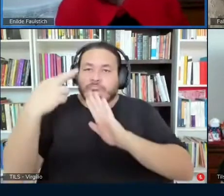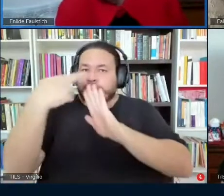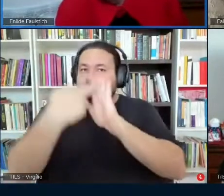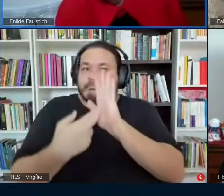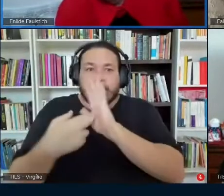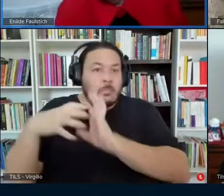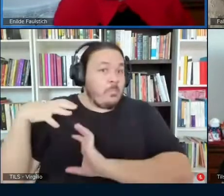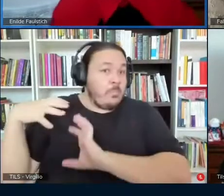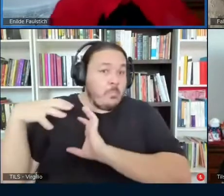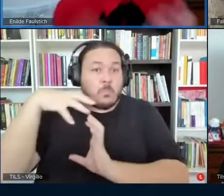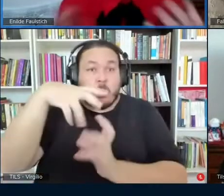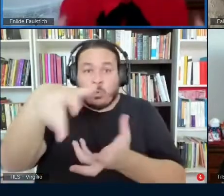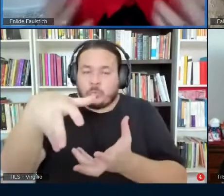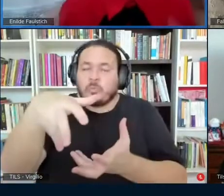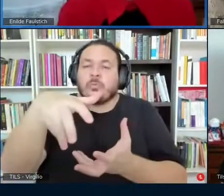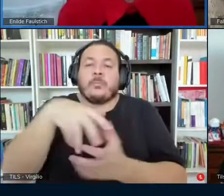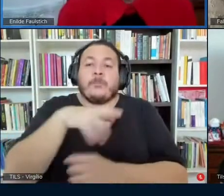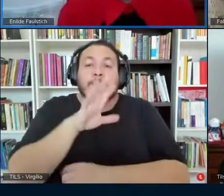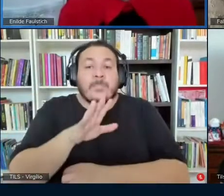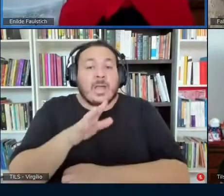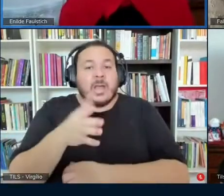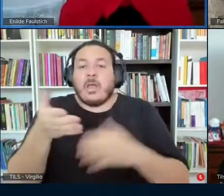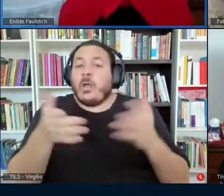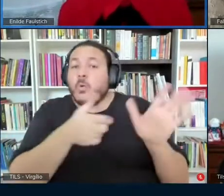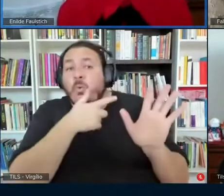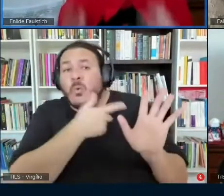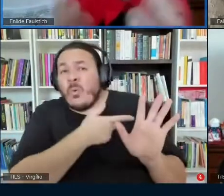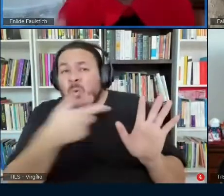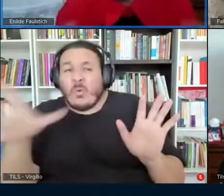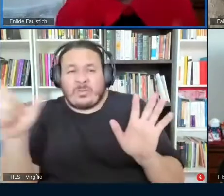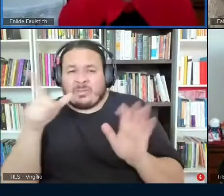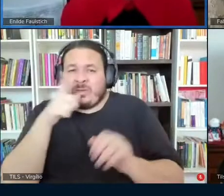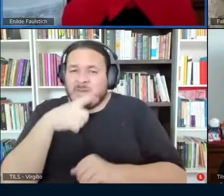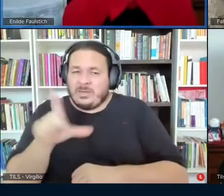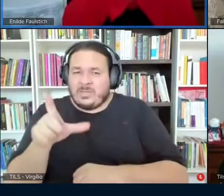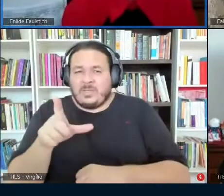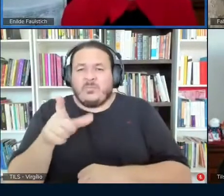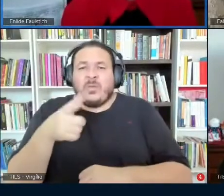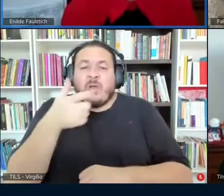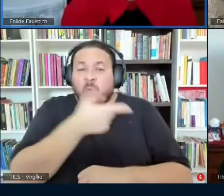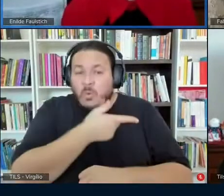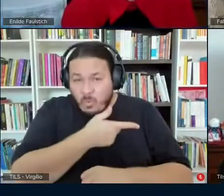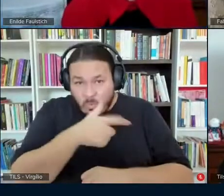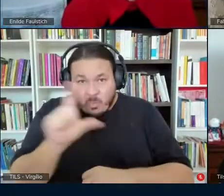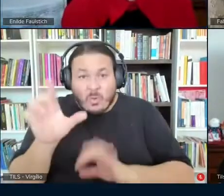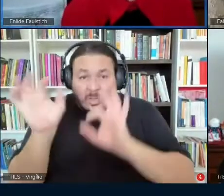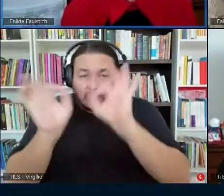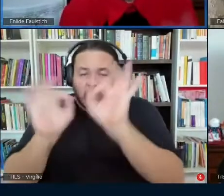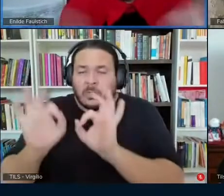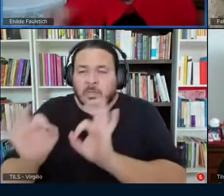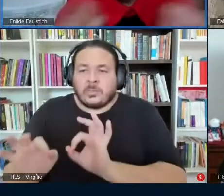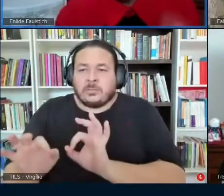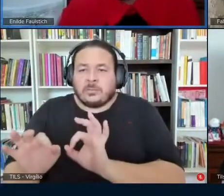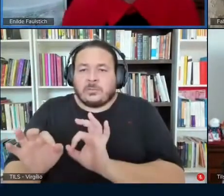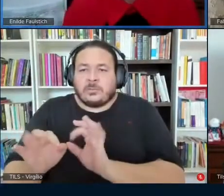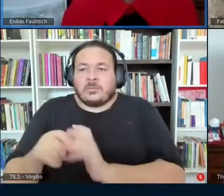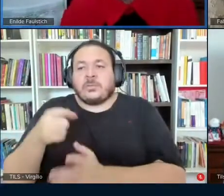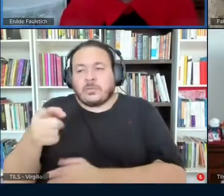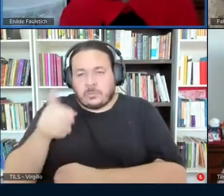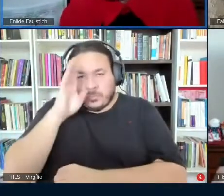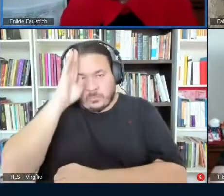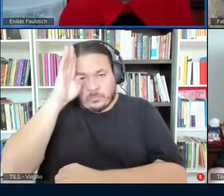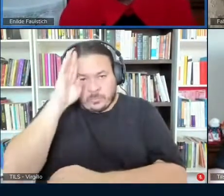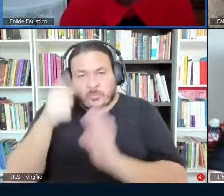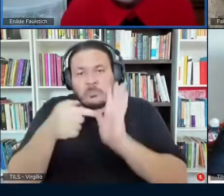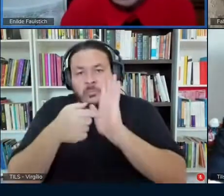né? Mas nós estamos em outra língua, com outras configurações. Teu Falco traz isso muito bem